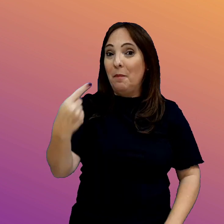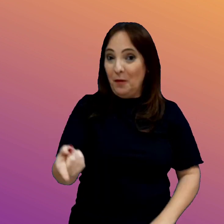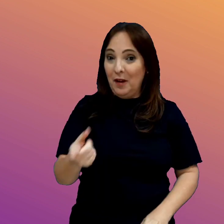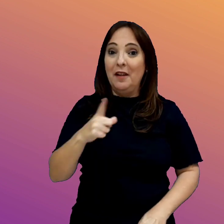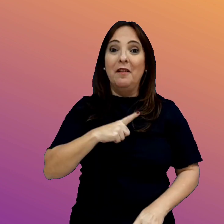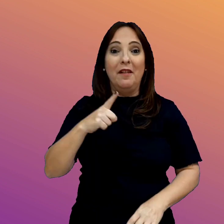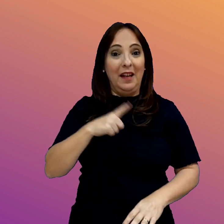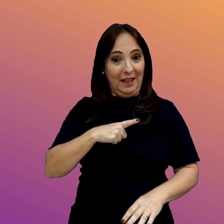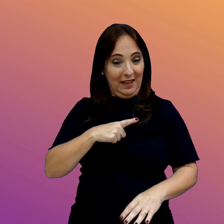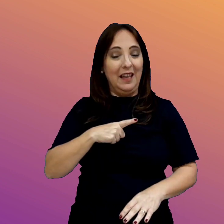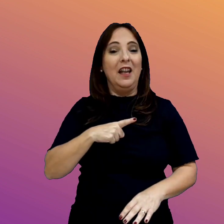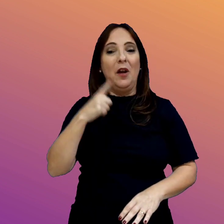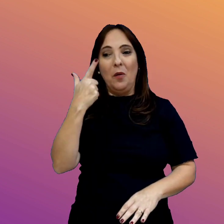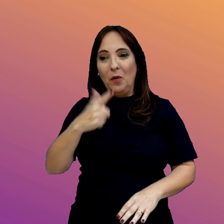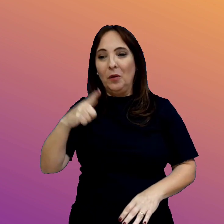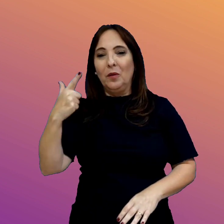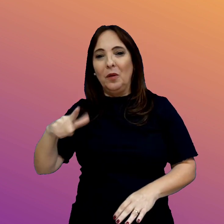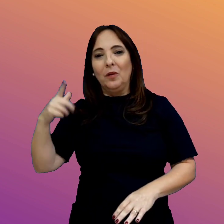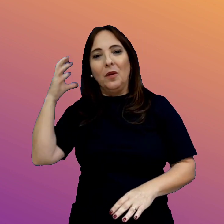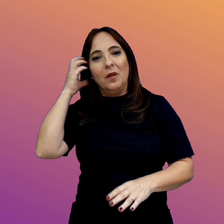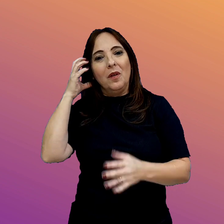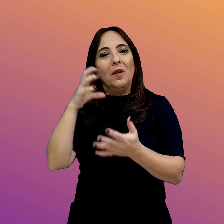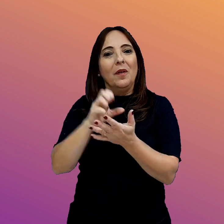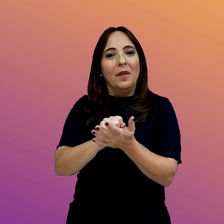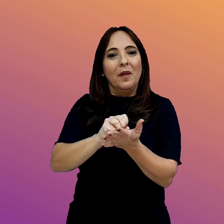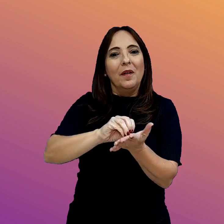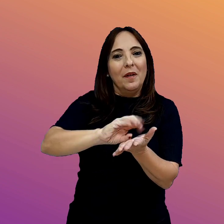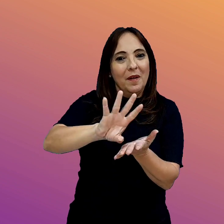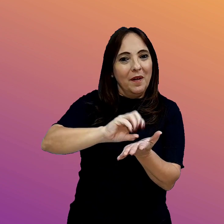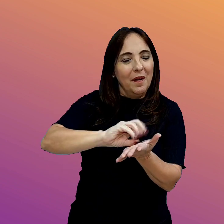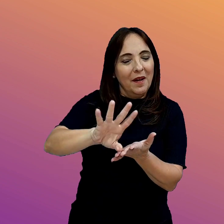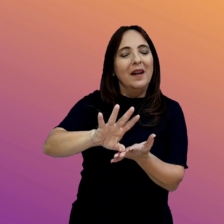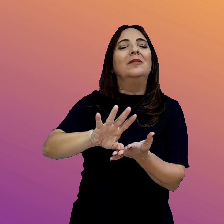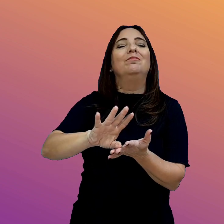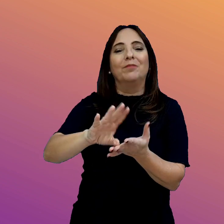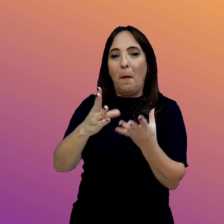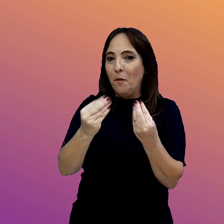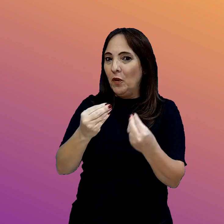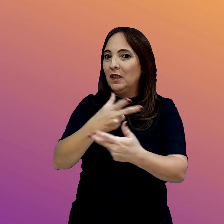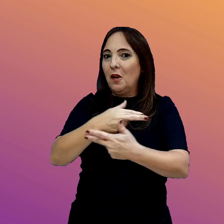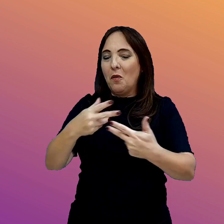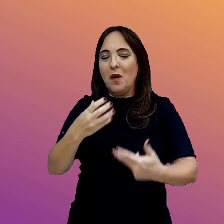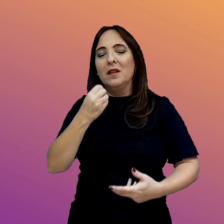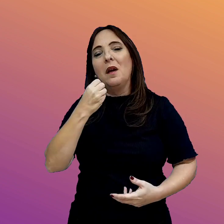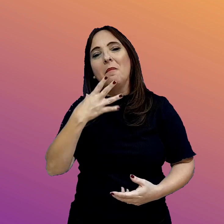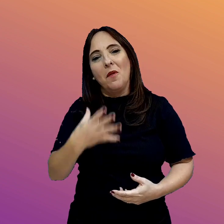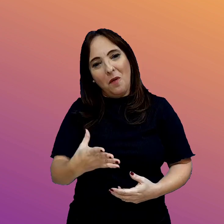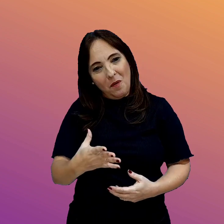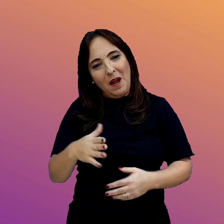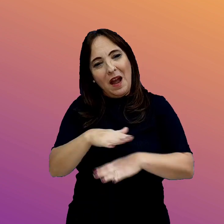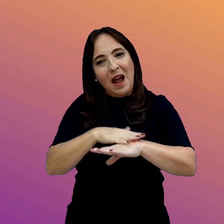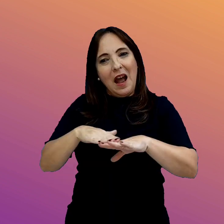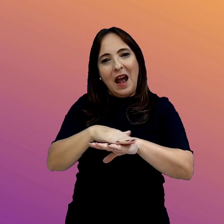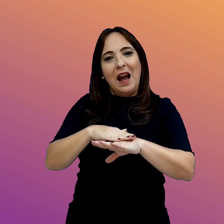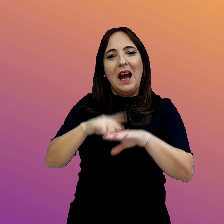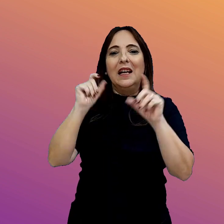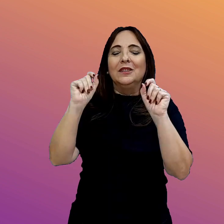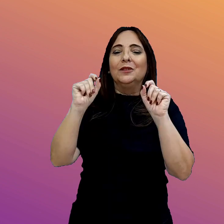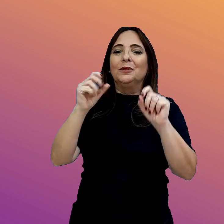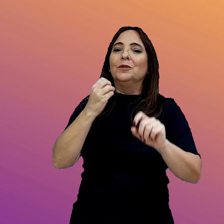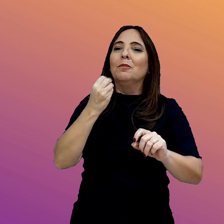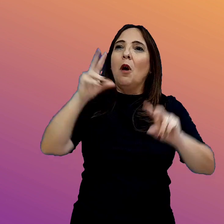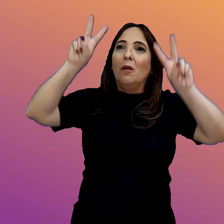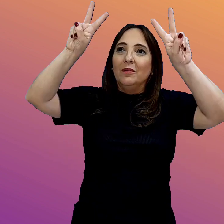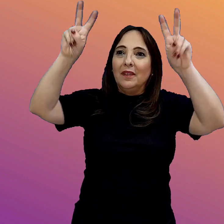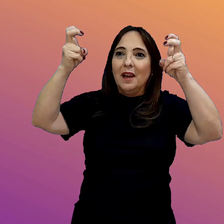convidados. Tem muita coisa boa que ainda vai ser tratada aqui durante a semana, muitos temas super